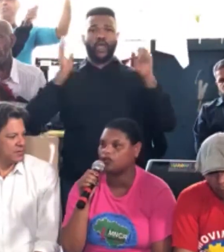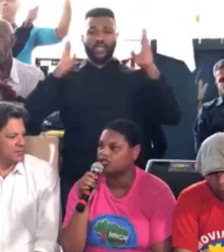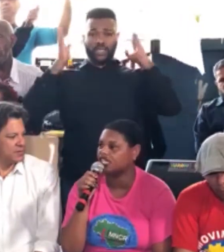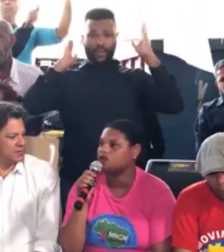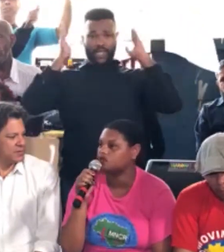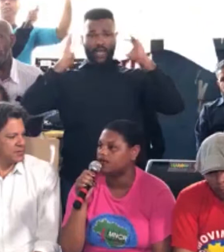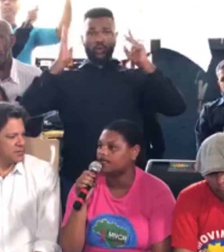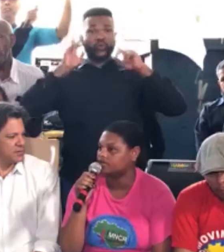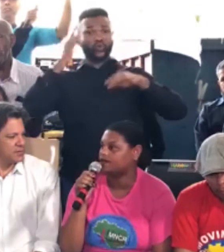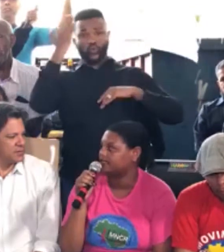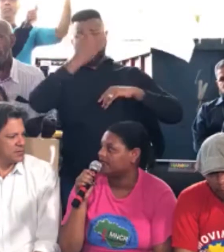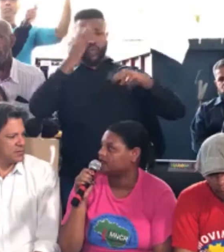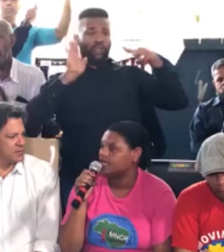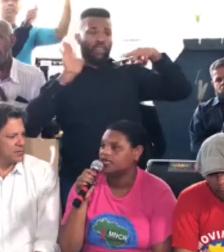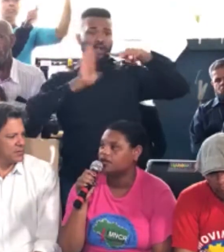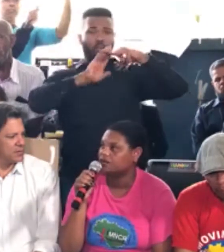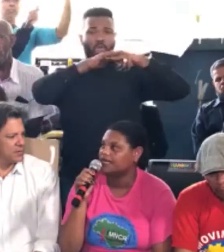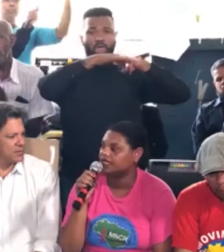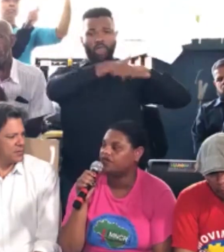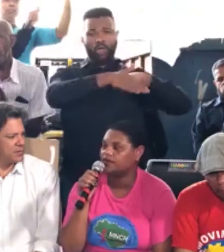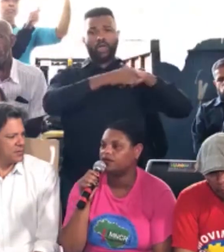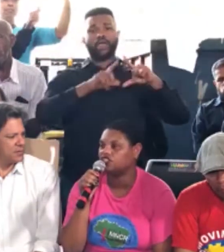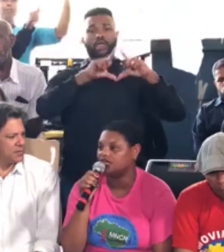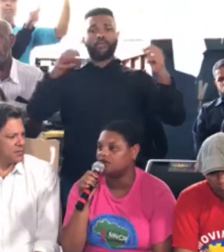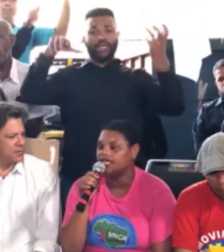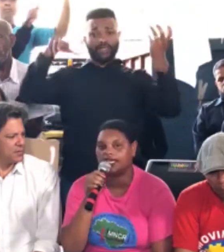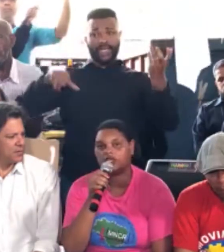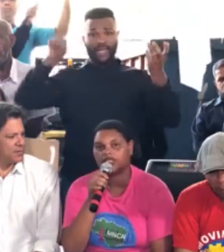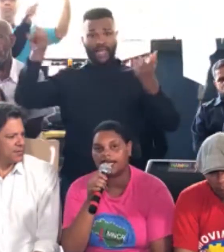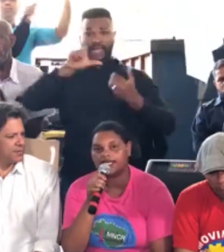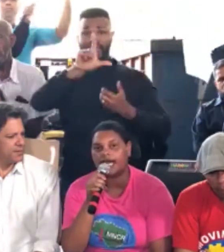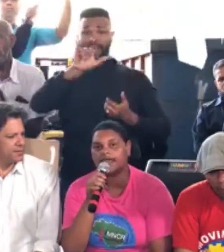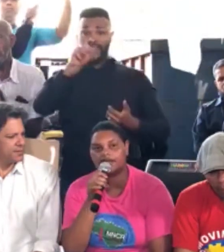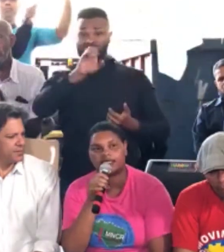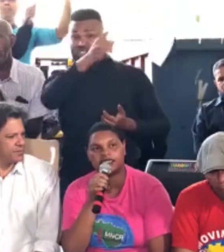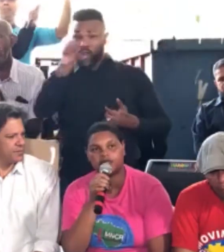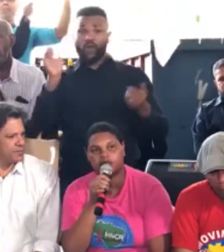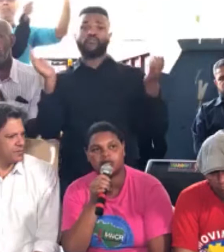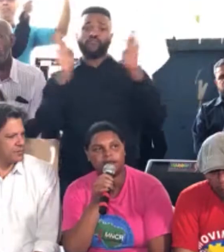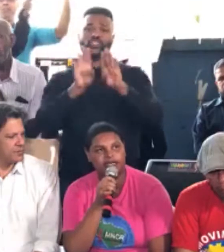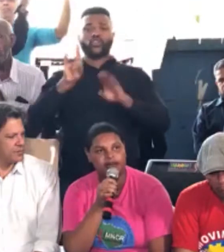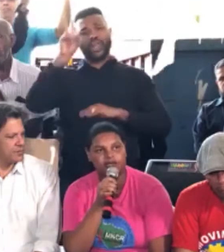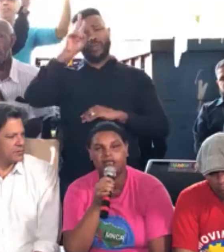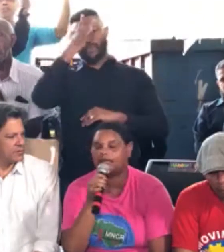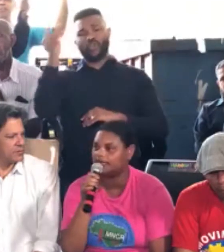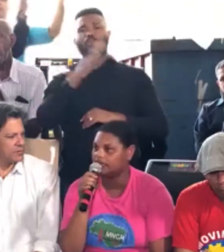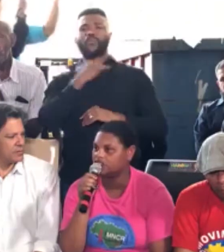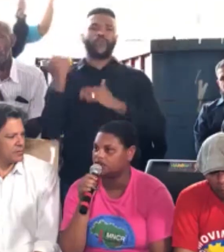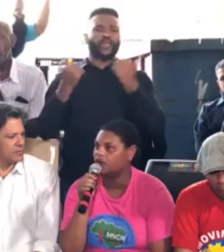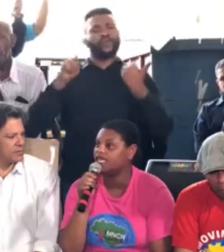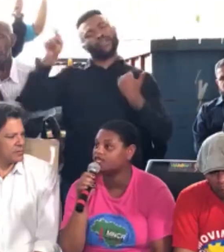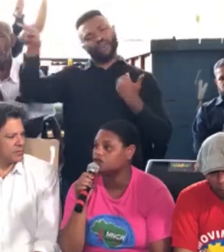pelos tratores que não eram respeitados. Então, hoje em Brasília, o fechamento do lixão, ele só traz a lembrança dessas pessoas que nós perdemos lá